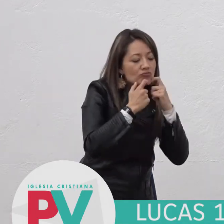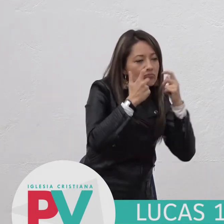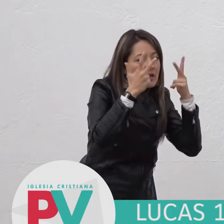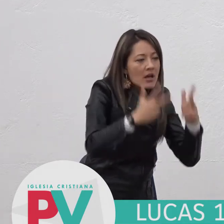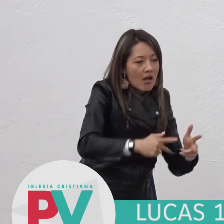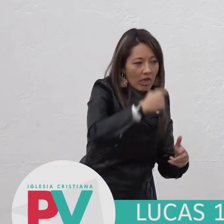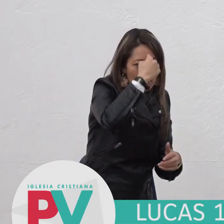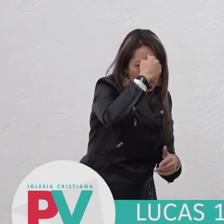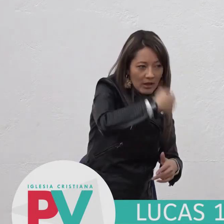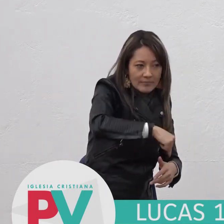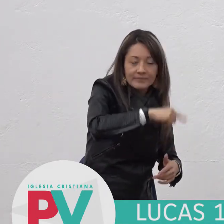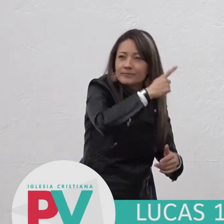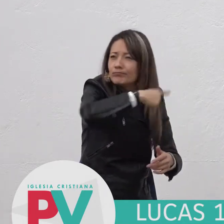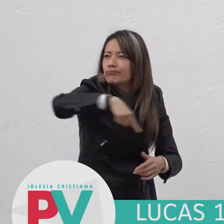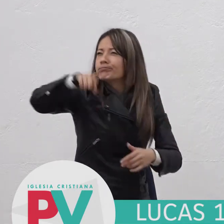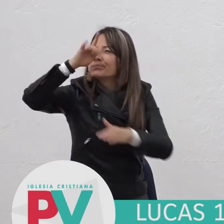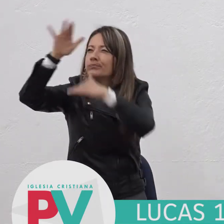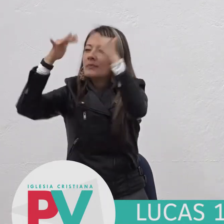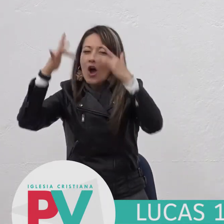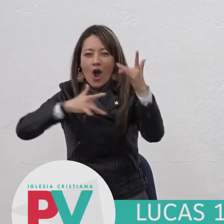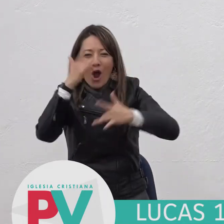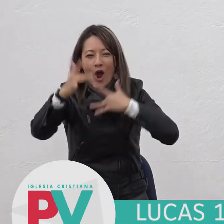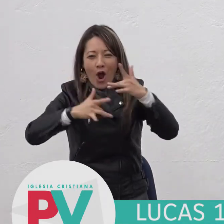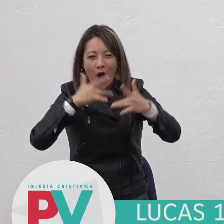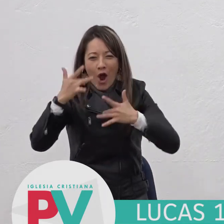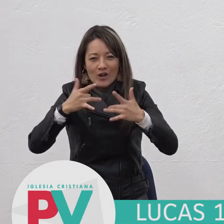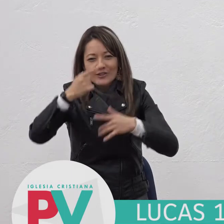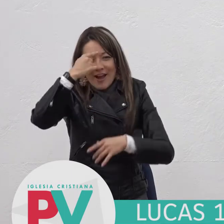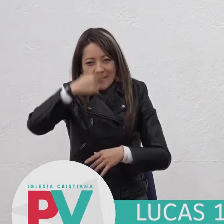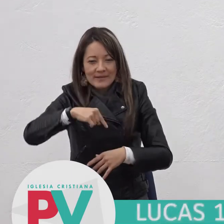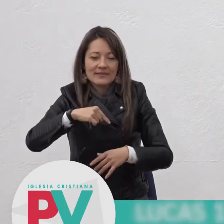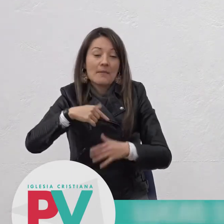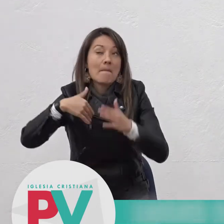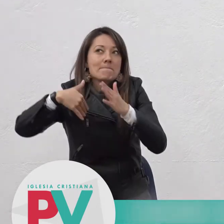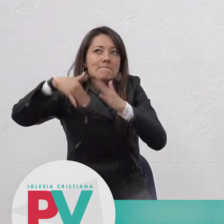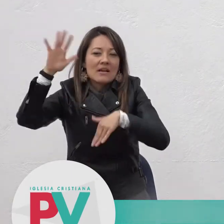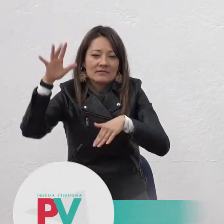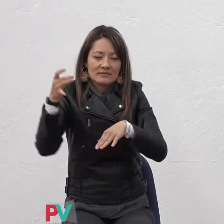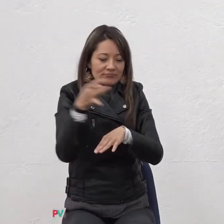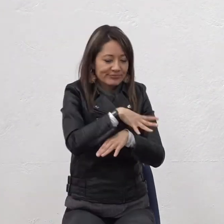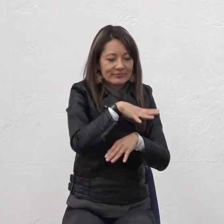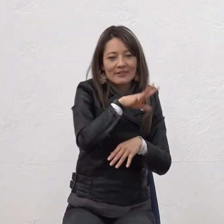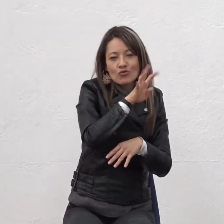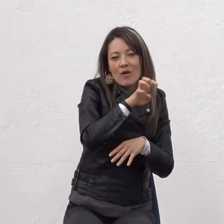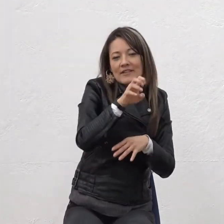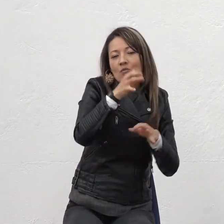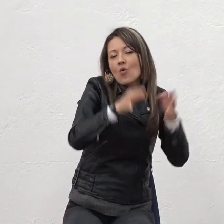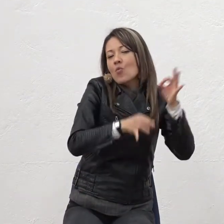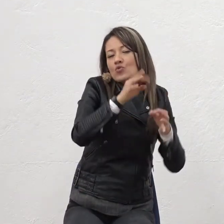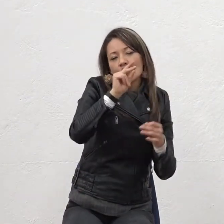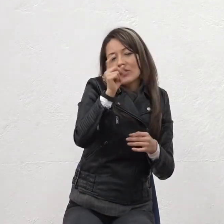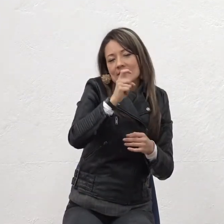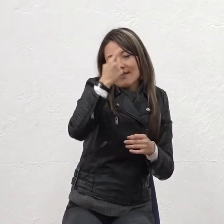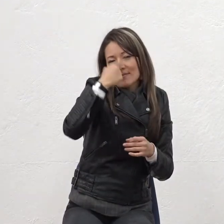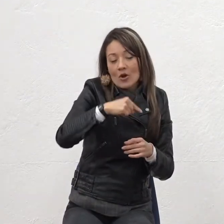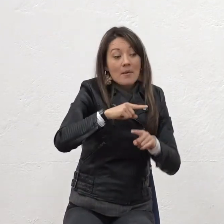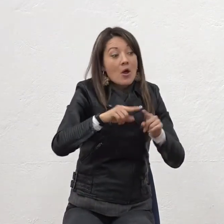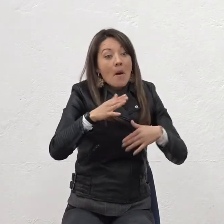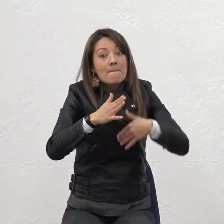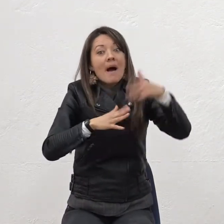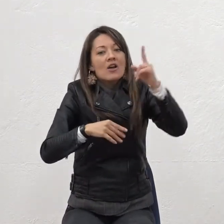que por 99 justos que no necesitan arrepentimiento. Espectacular esa cita, ¿verdad?